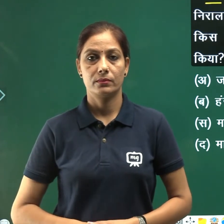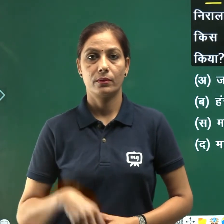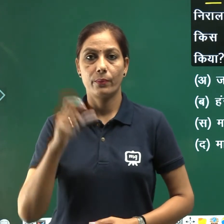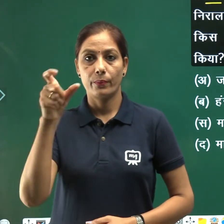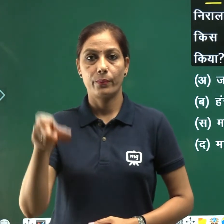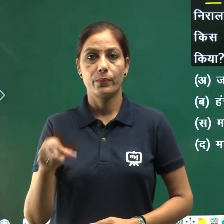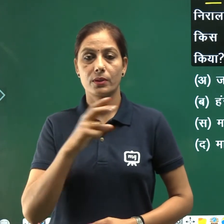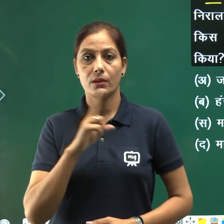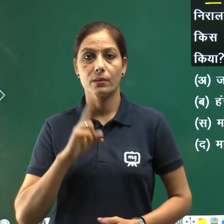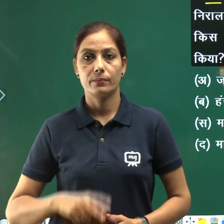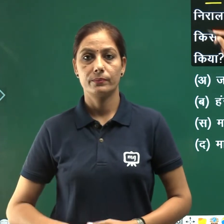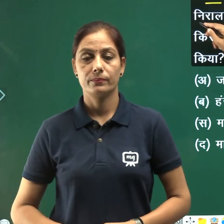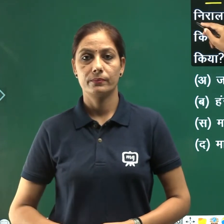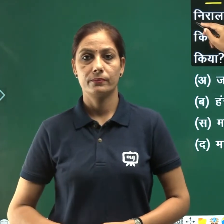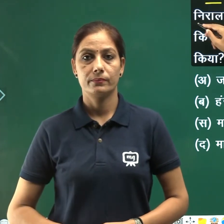सूर्यकांत त्रिपाठी